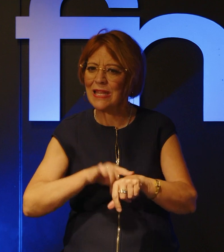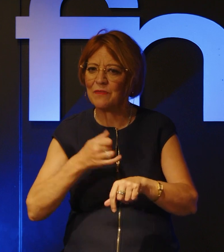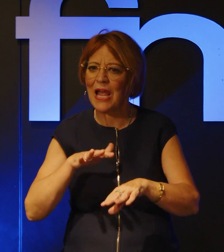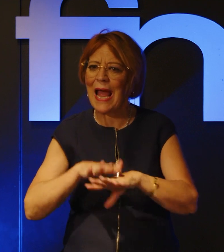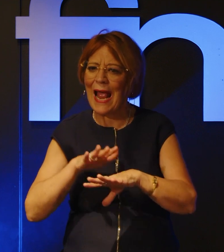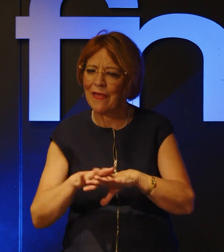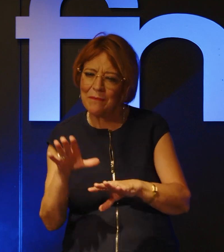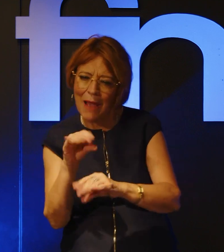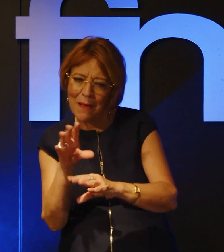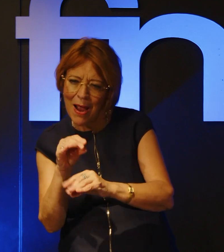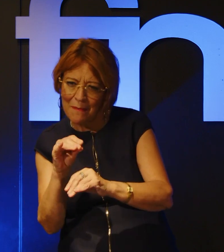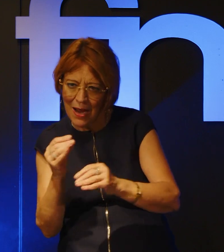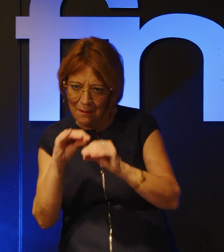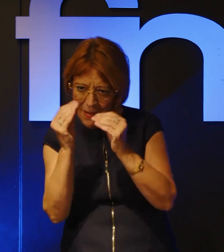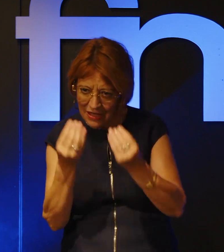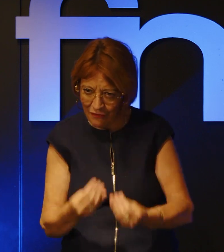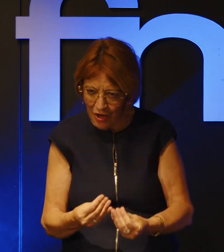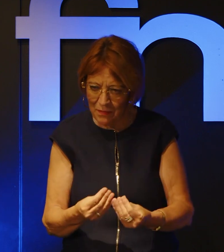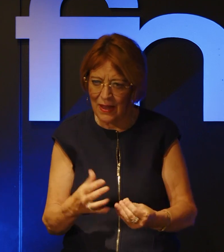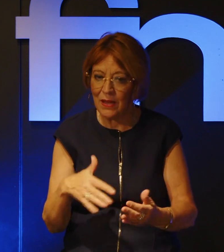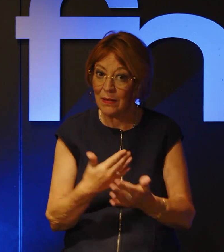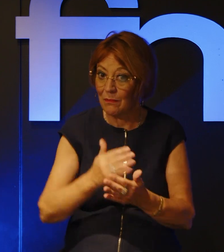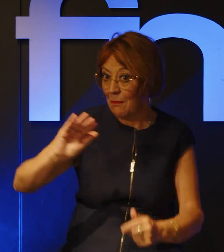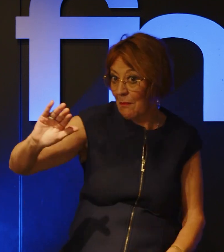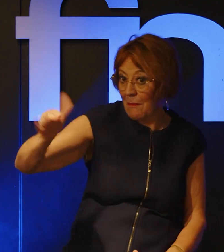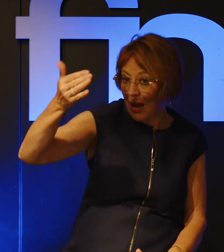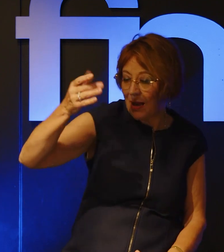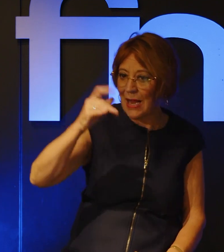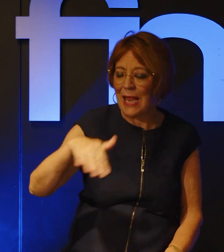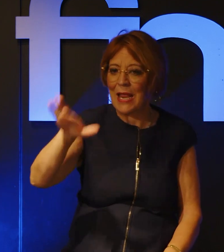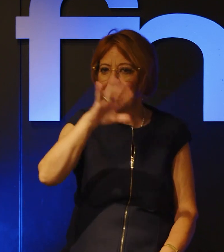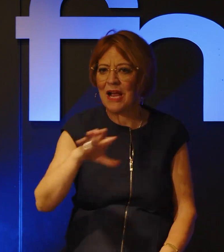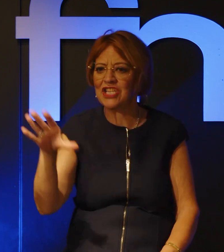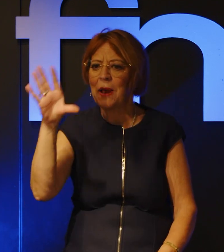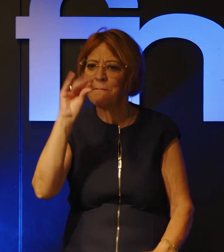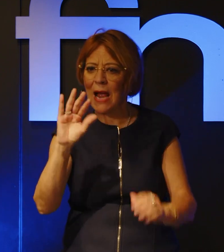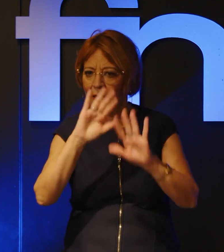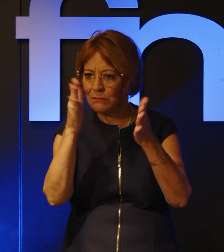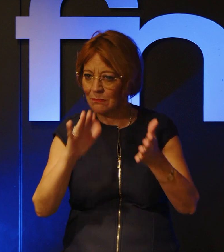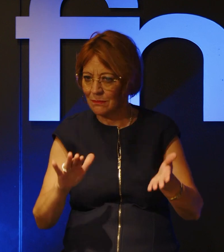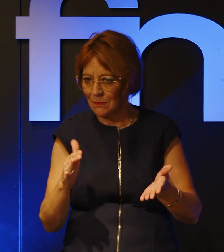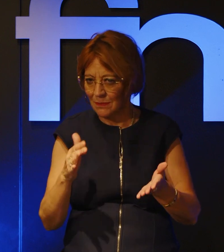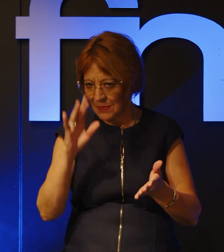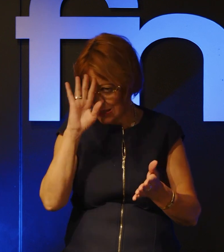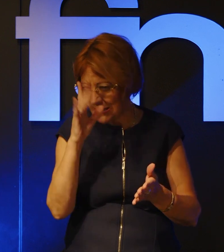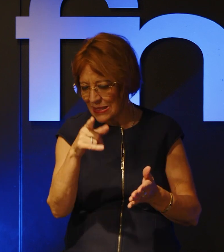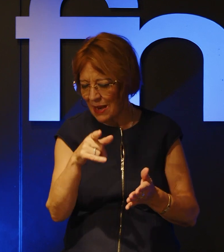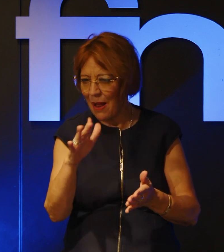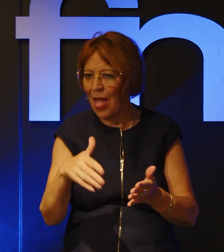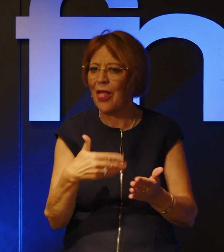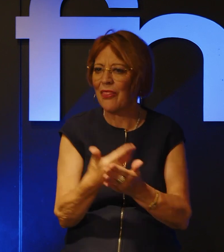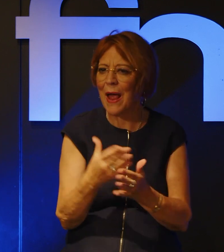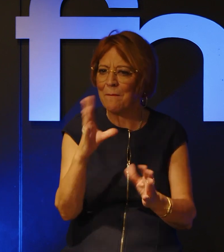nas plataformas eles vão sempre dar prioridade a imagens que são mais sexualizadas porque sabem que essas vão